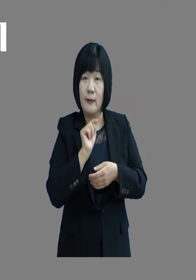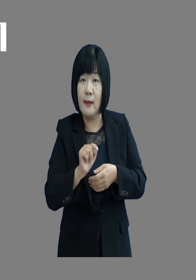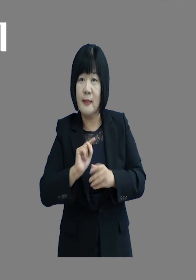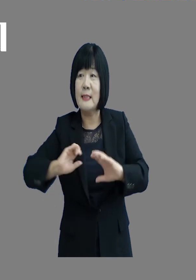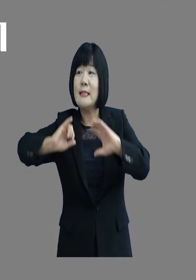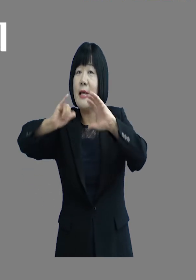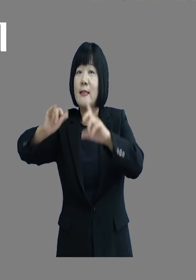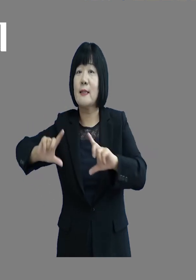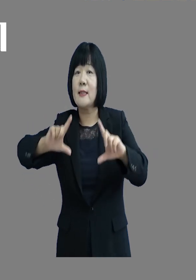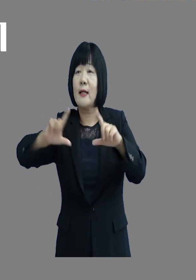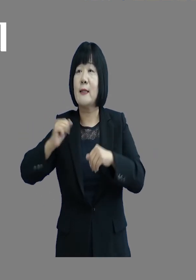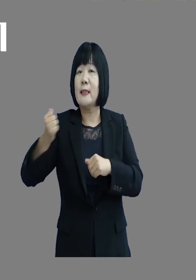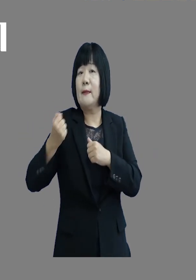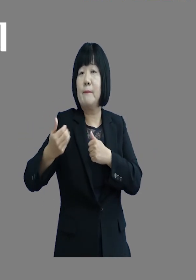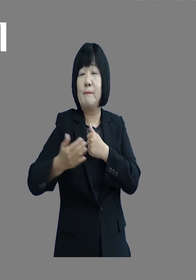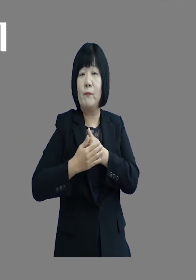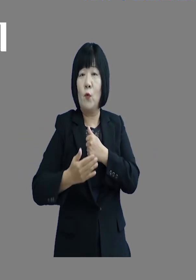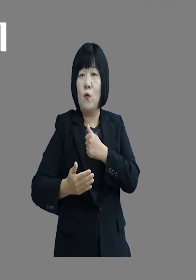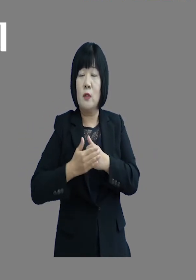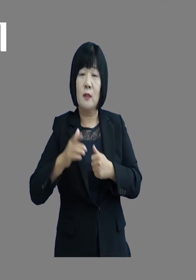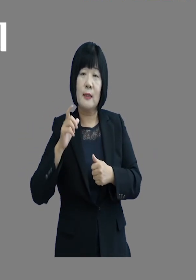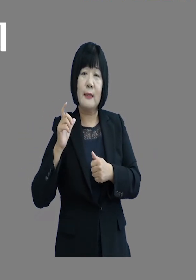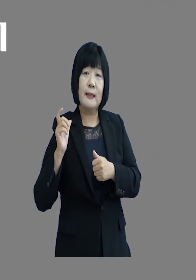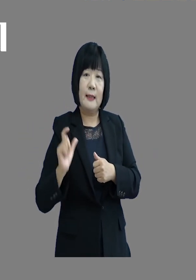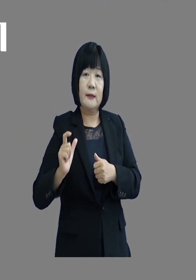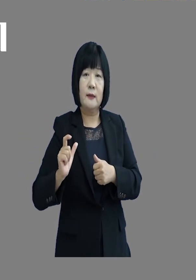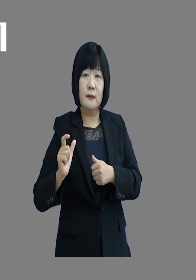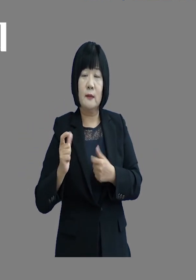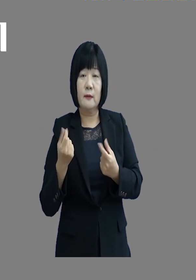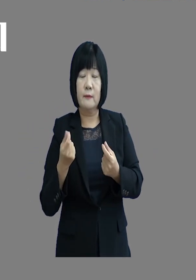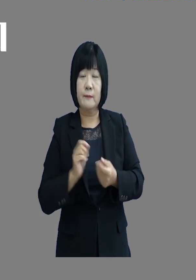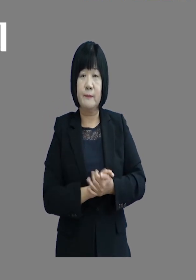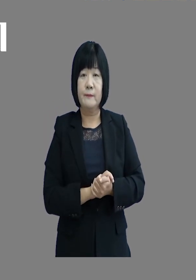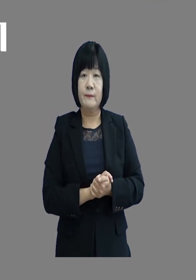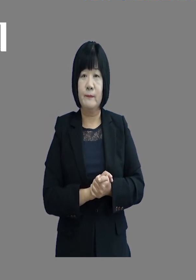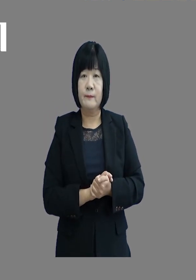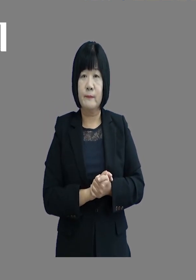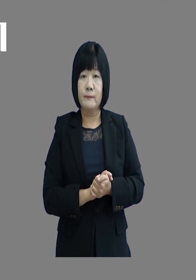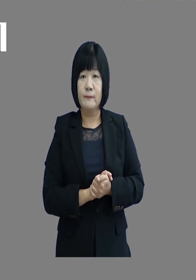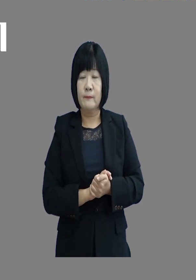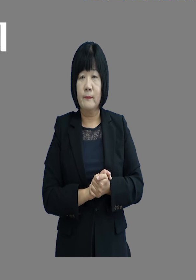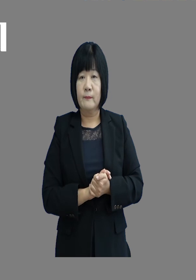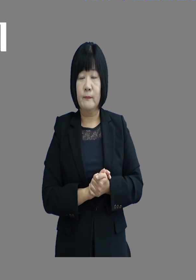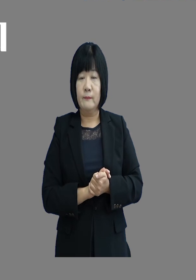세상을 살아가는 힘을 주는 강력한 무기인 것 같습니다.